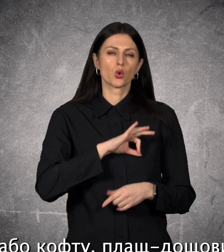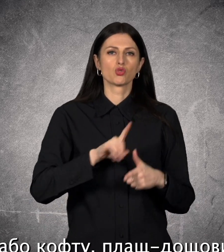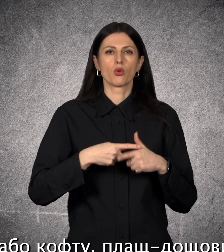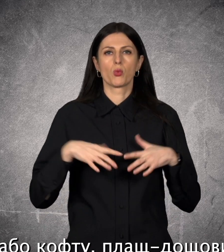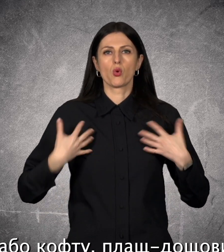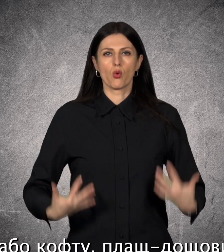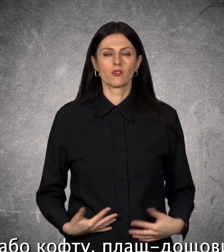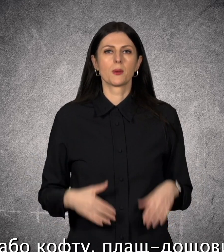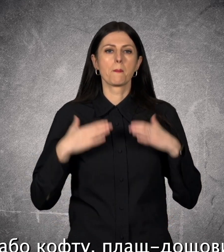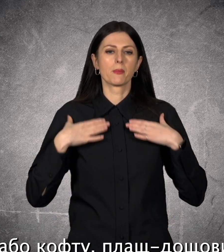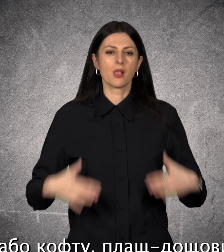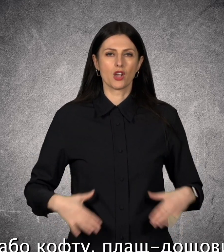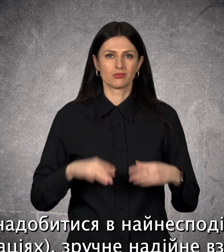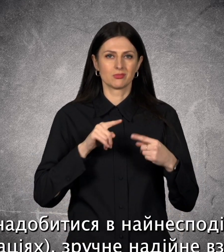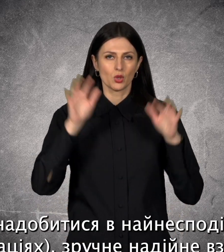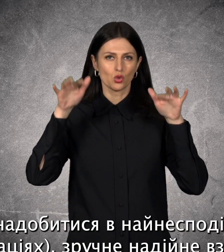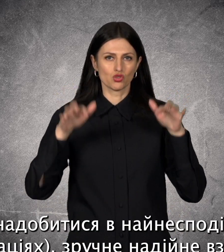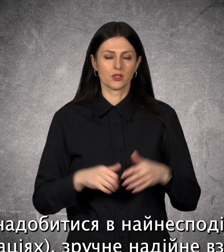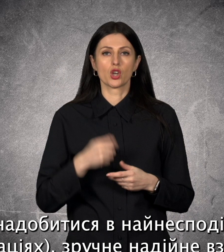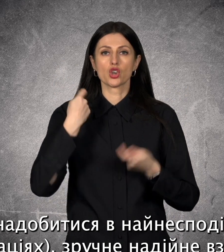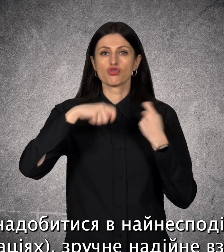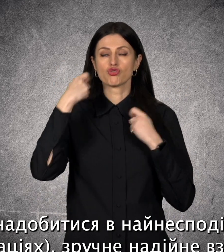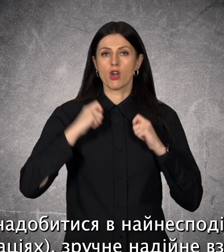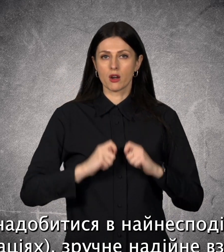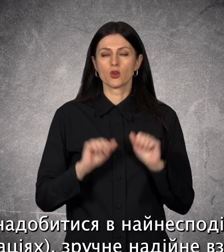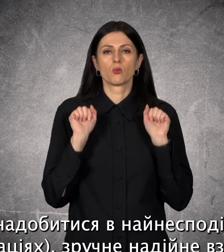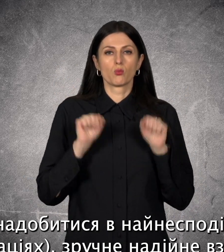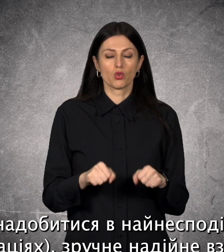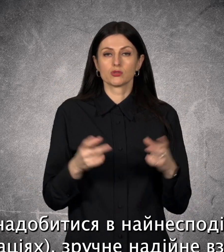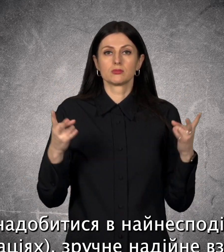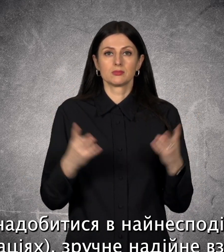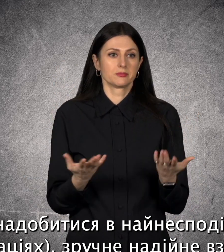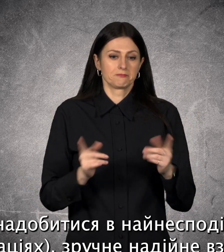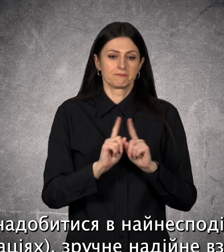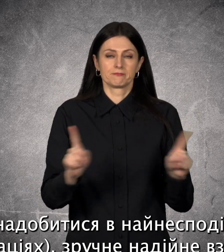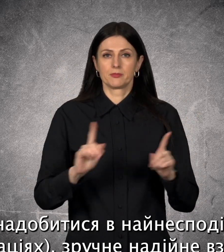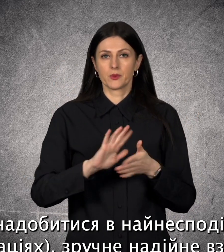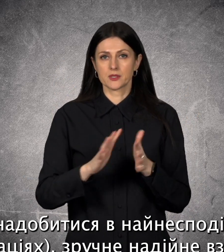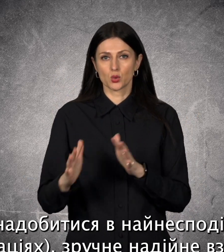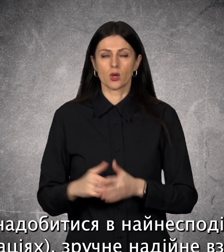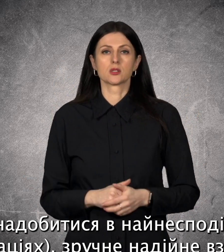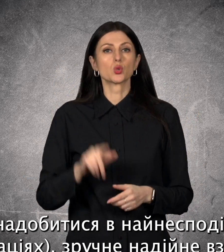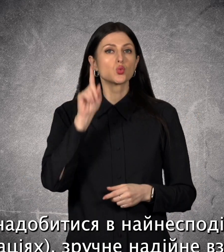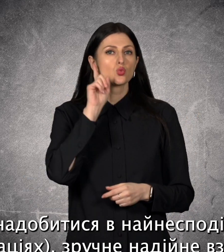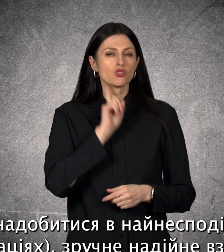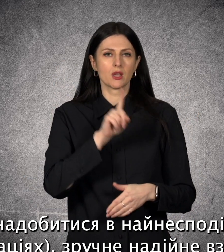плащ дощовик, шарф може знадобитися в найнесподіваніших ситуаціях. Зручне надійне взуття.